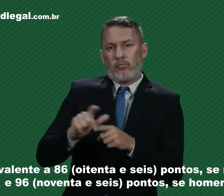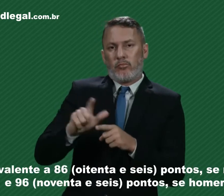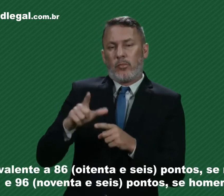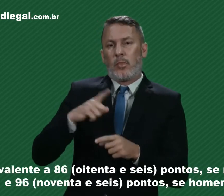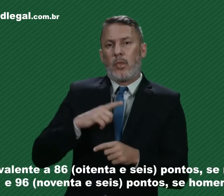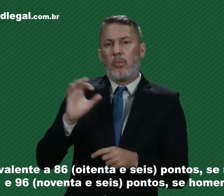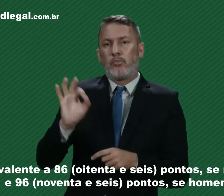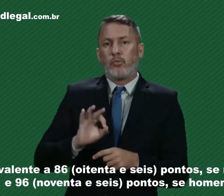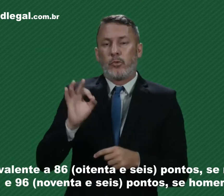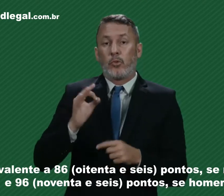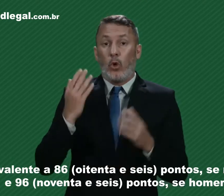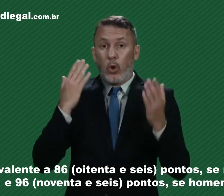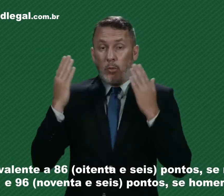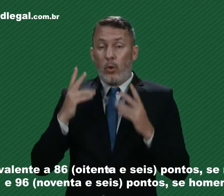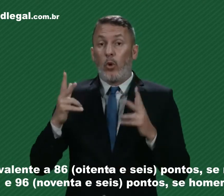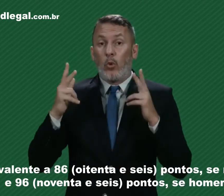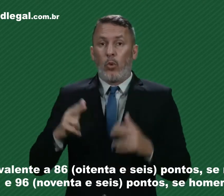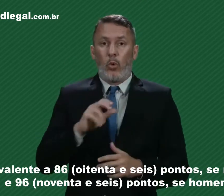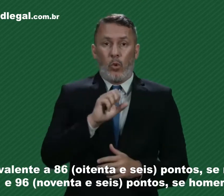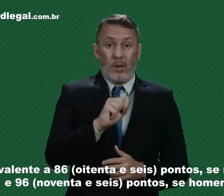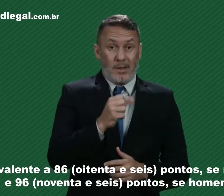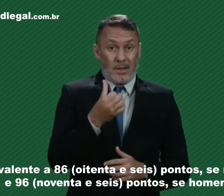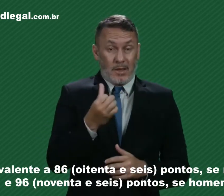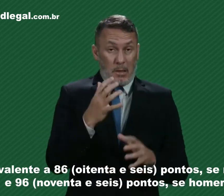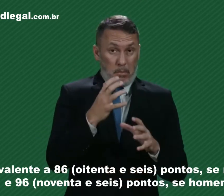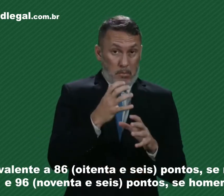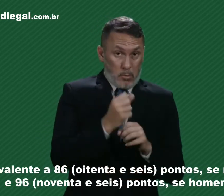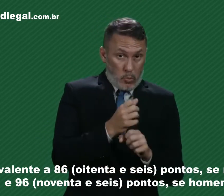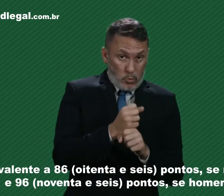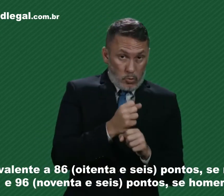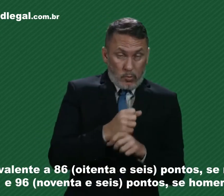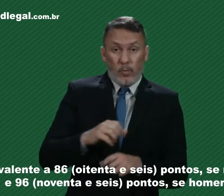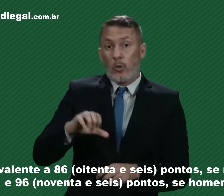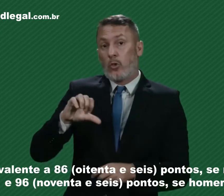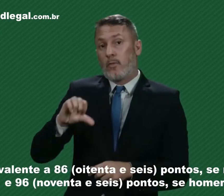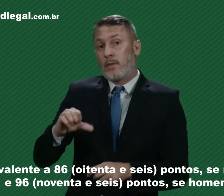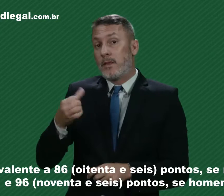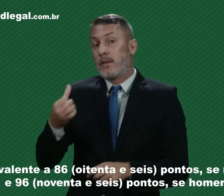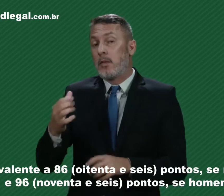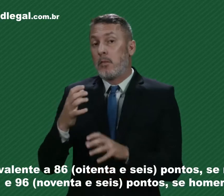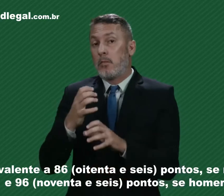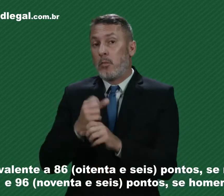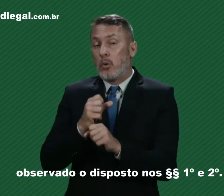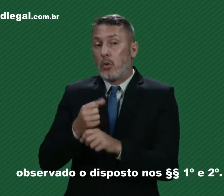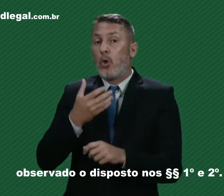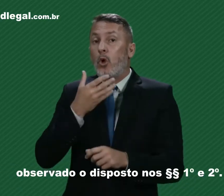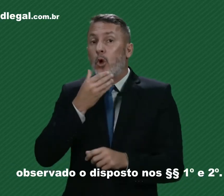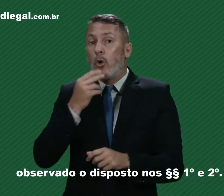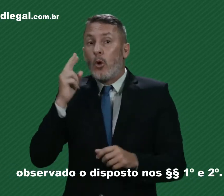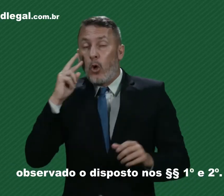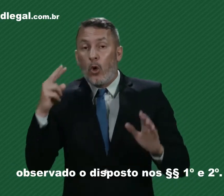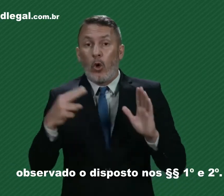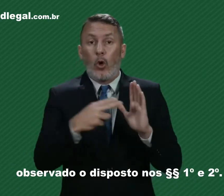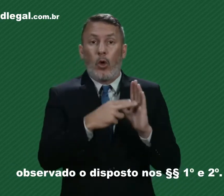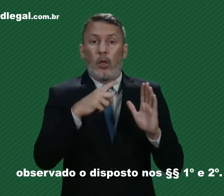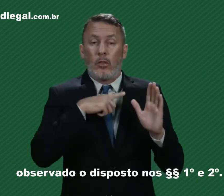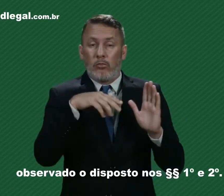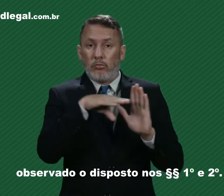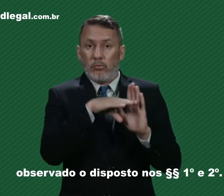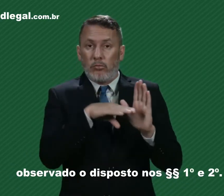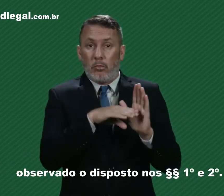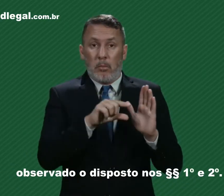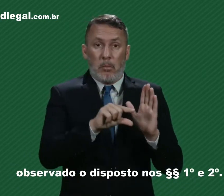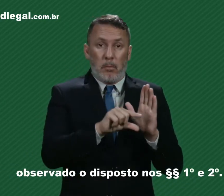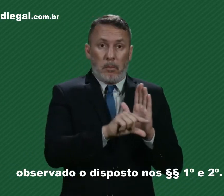frações, equivalente a 86 pontos se mulher e 96 pontos se homem, observado ou disposto